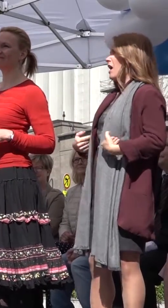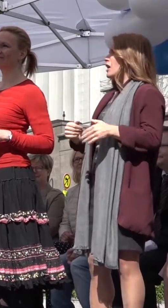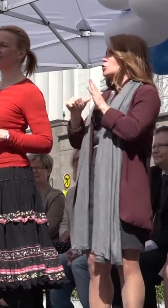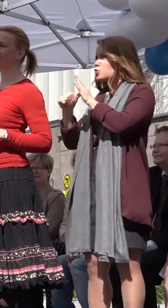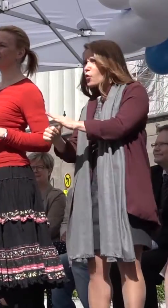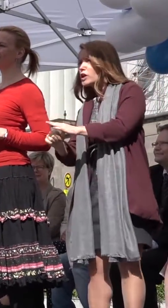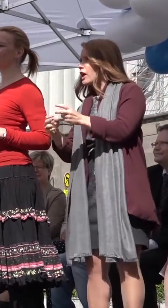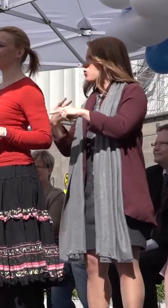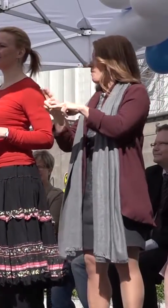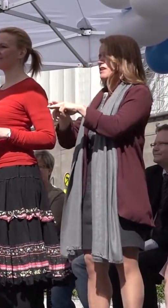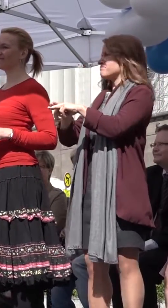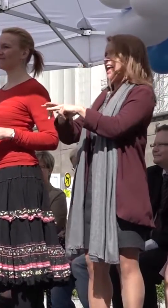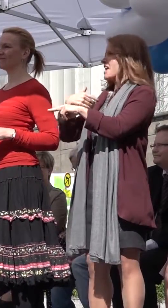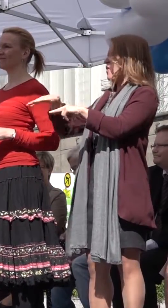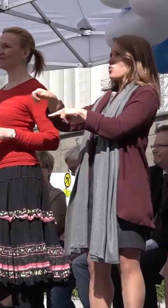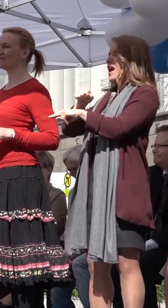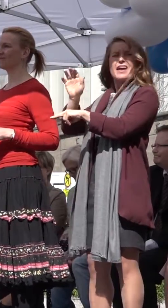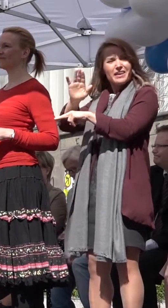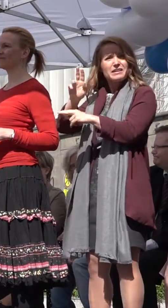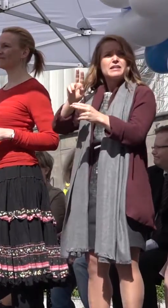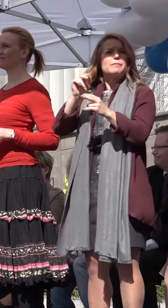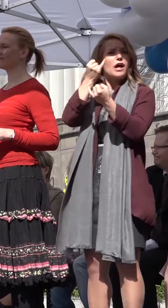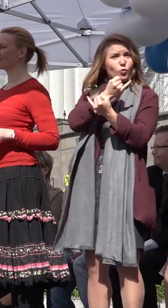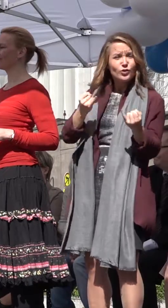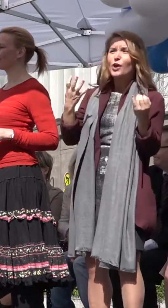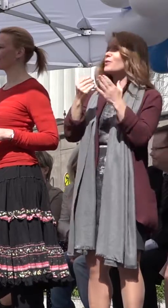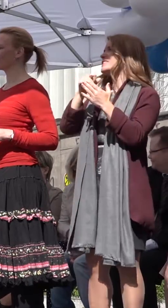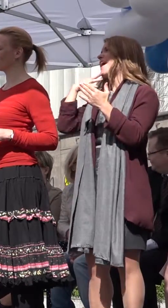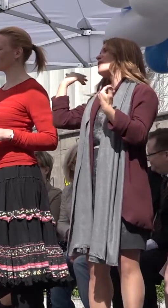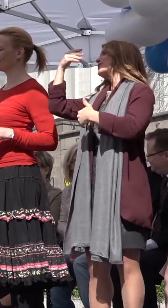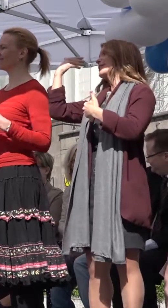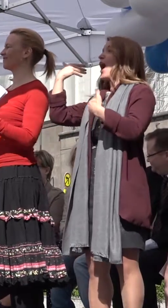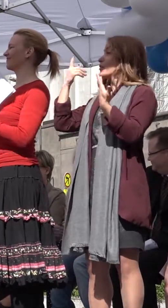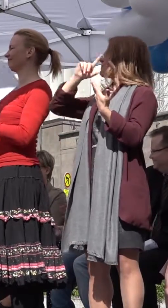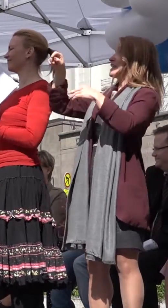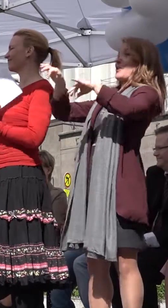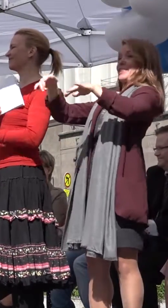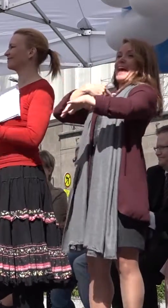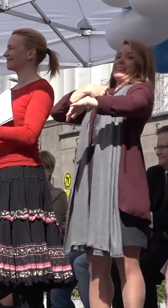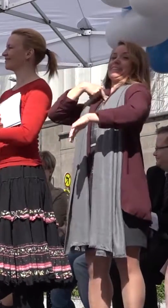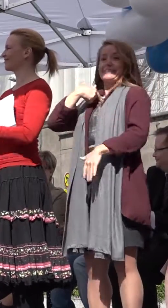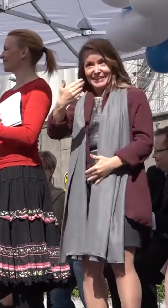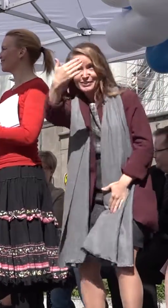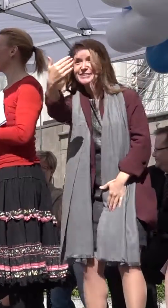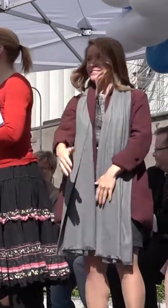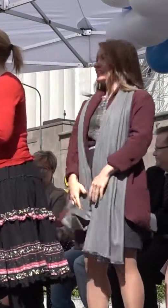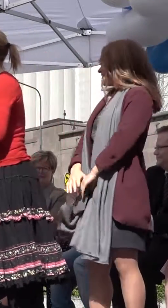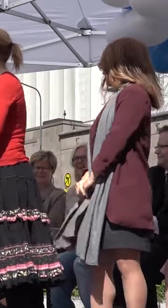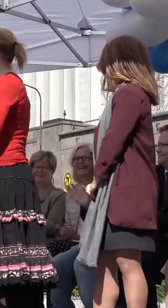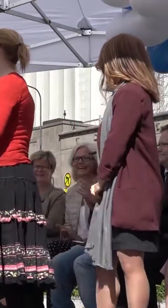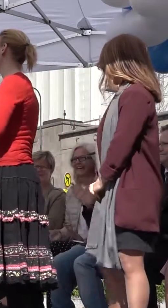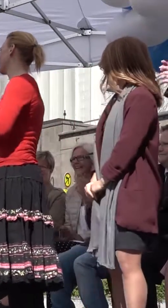työpaikalle töihin, vaan kunnioitetaan ja pidetään yhdessä hauskaa. Ja nyt mä menen soittaa. Kiitos!